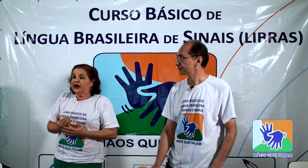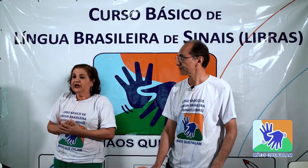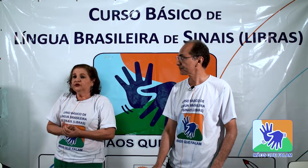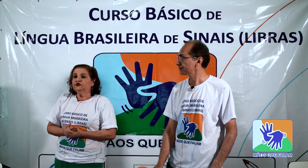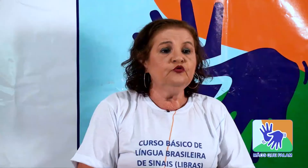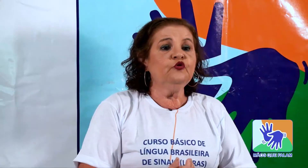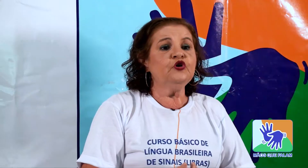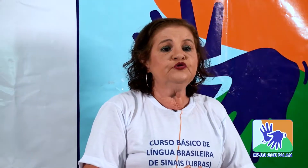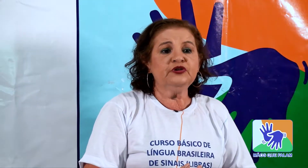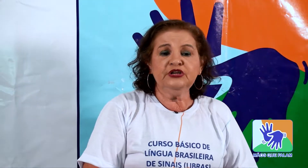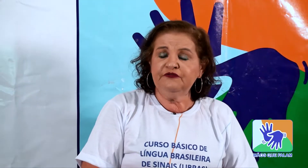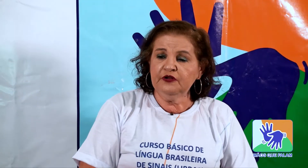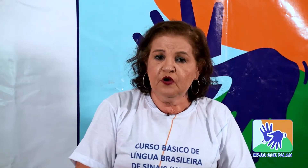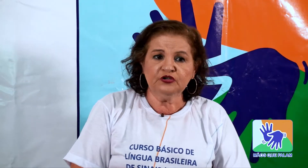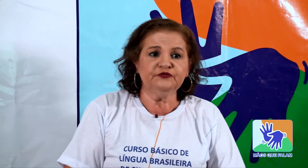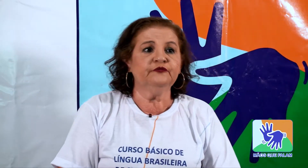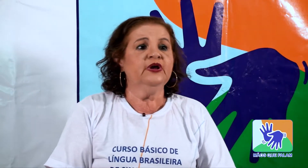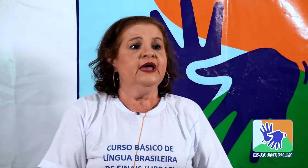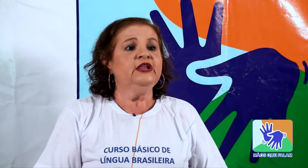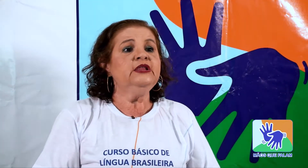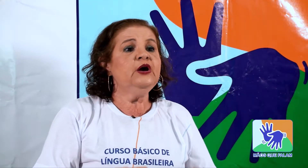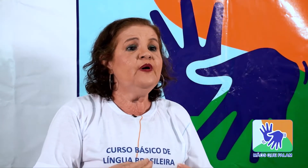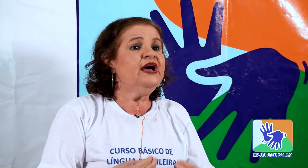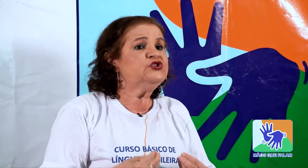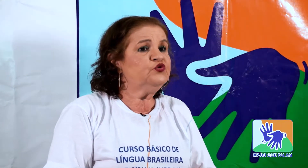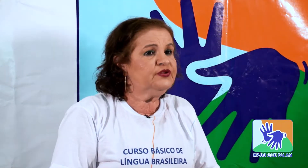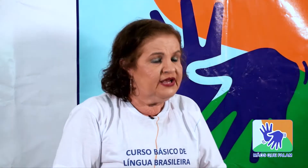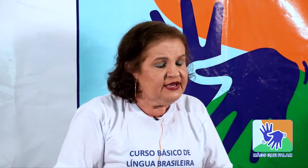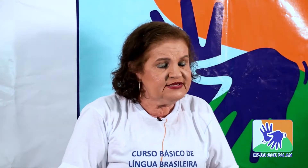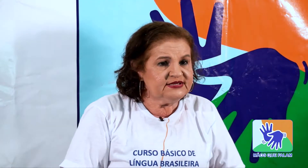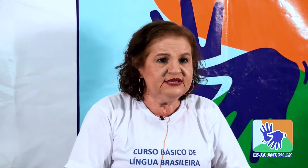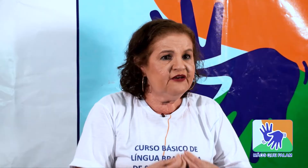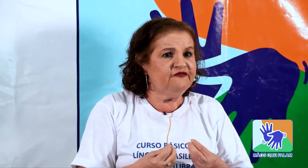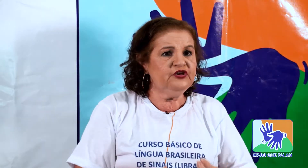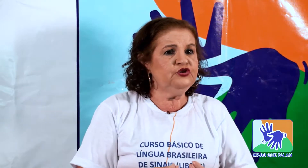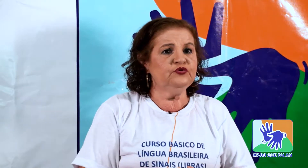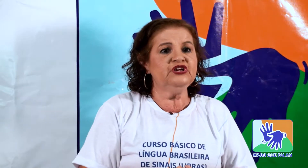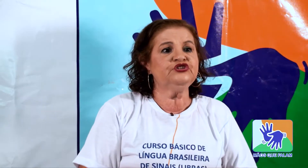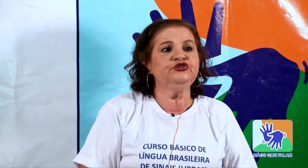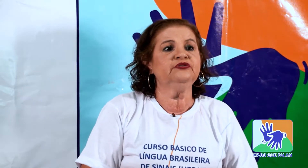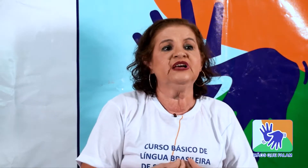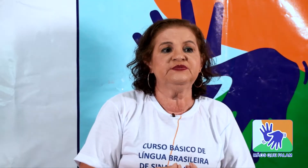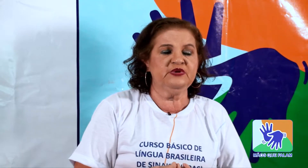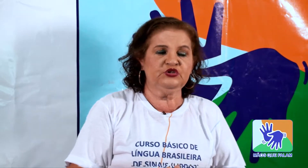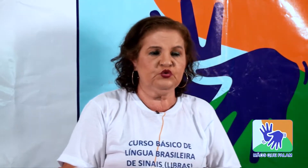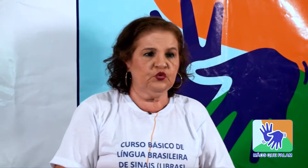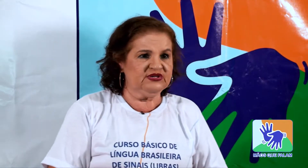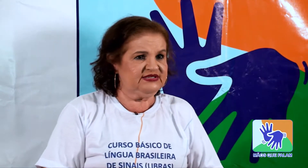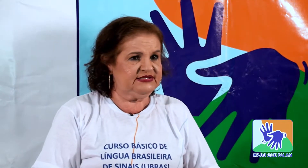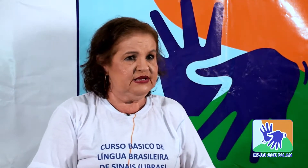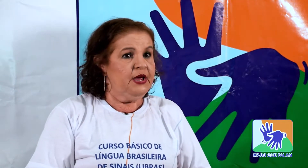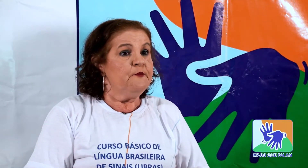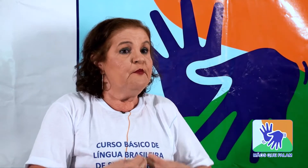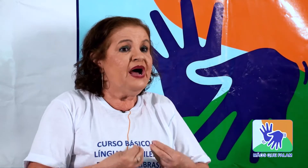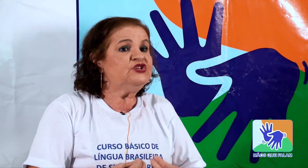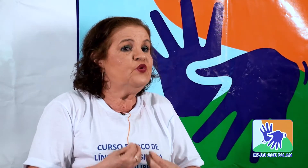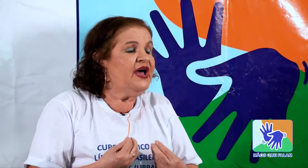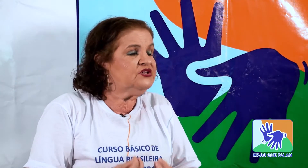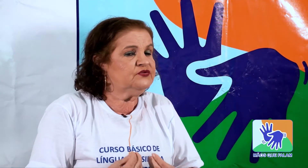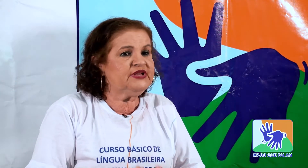falando do nosso grande filósofo, não é a surdez que define o destino das pessoas, mas o resultado